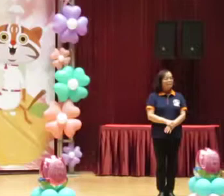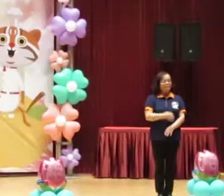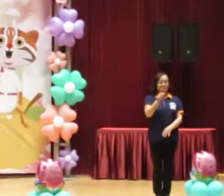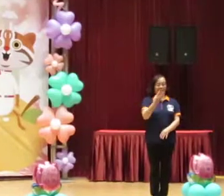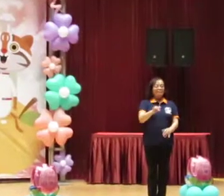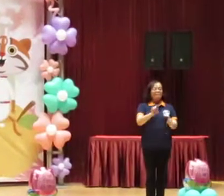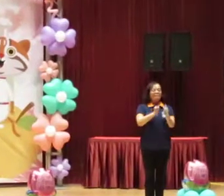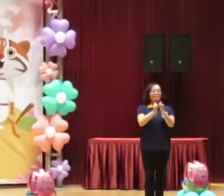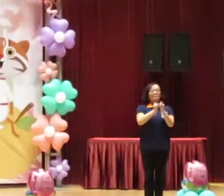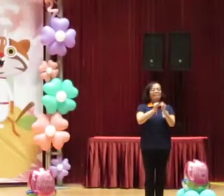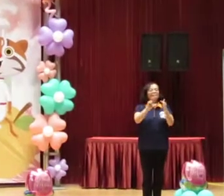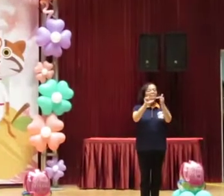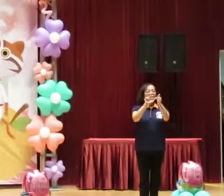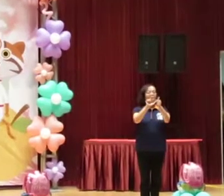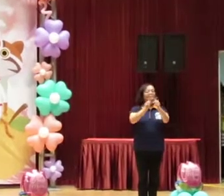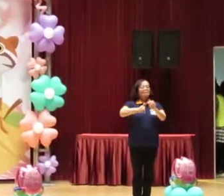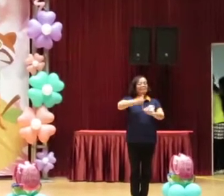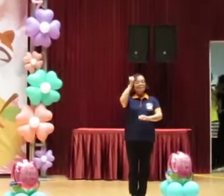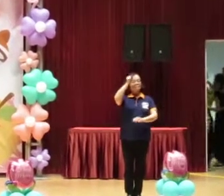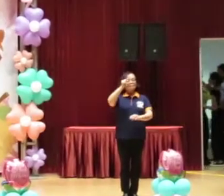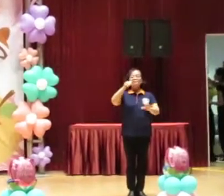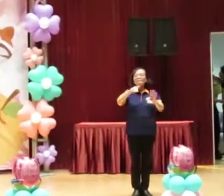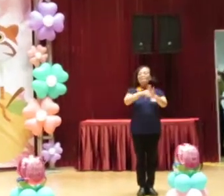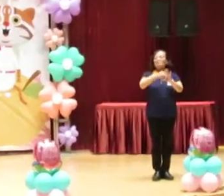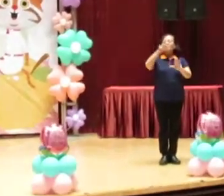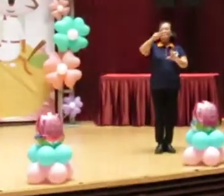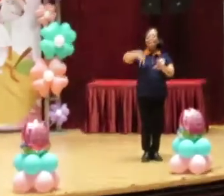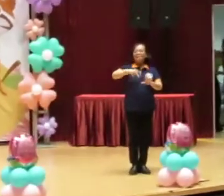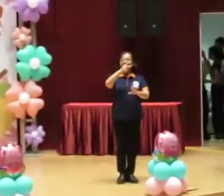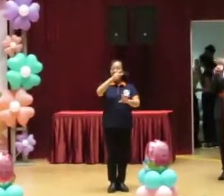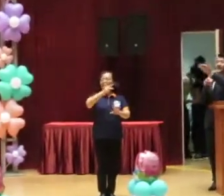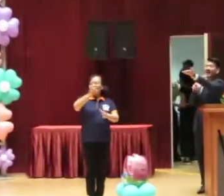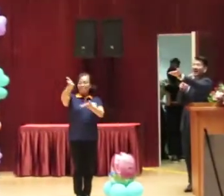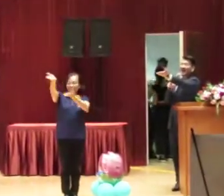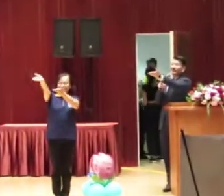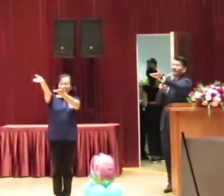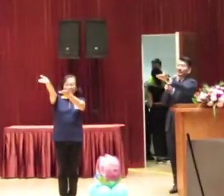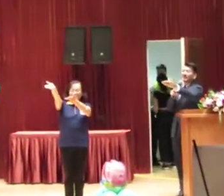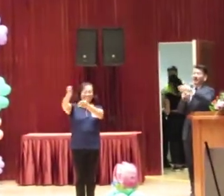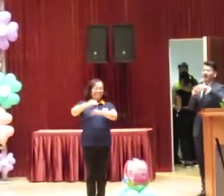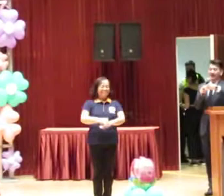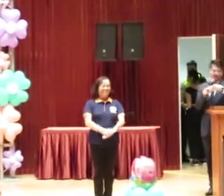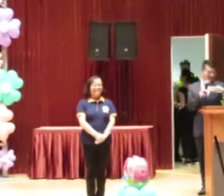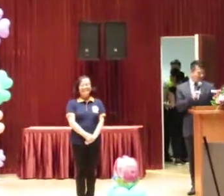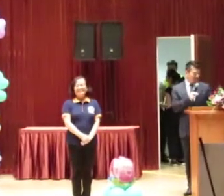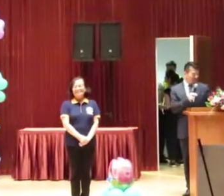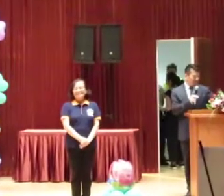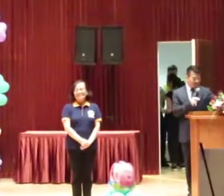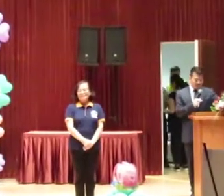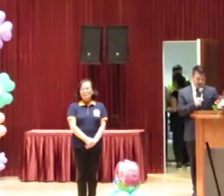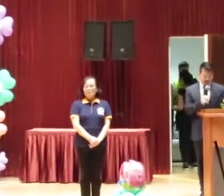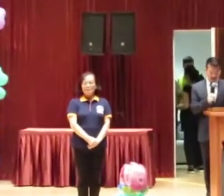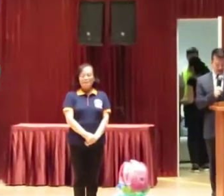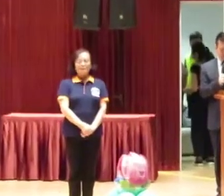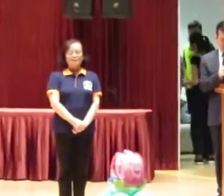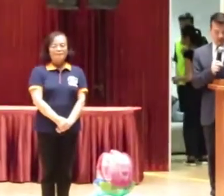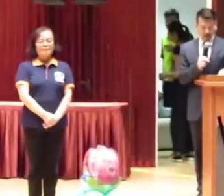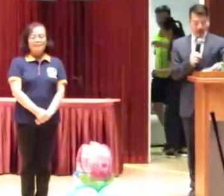新社区的区长哦，刘孟富刘区长，新社区的区长平安啦，不客气哦，谢